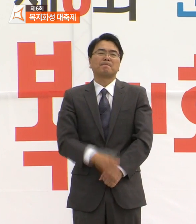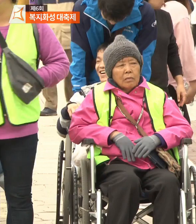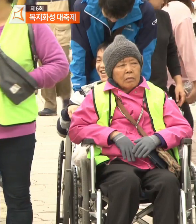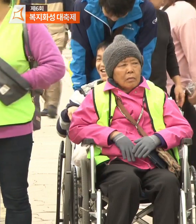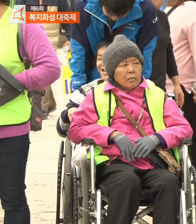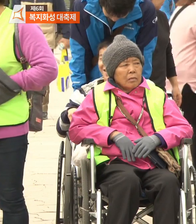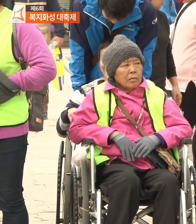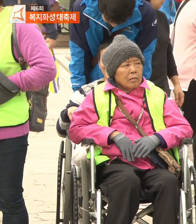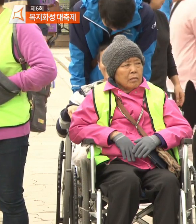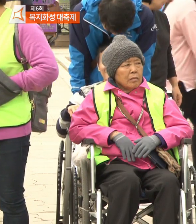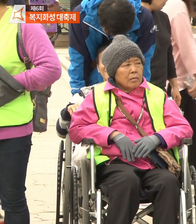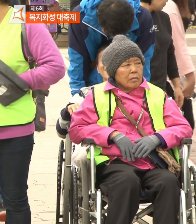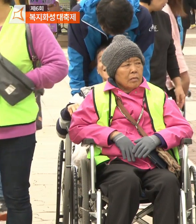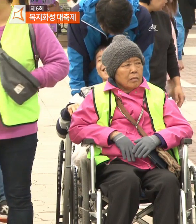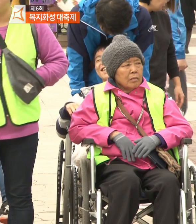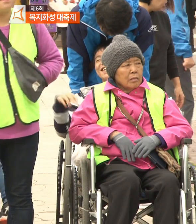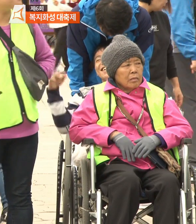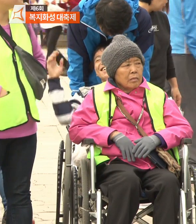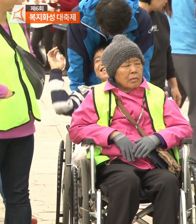부자들이 좀 너그러워져야 된다라고 하는 것은